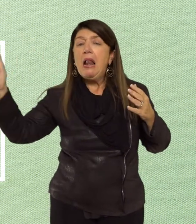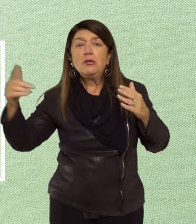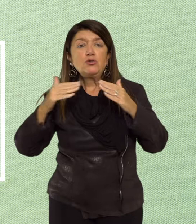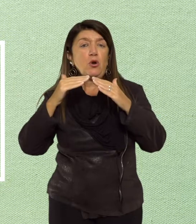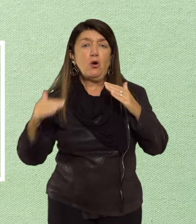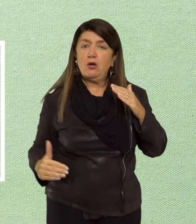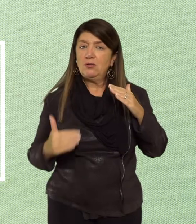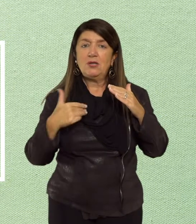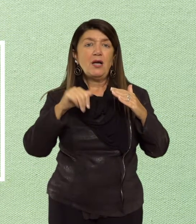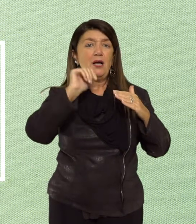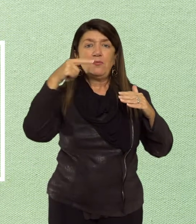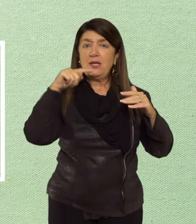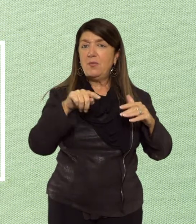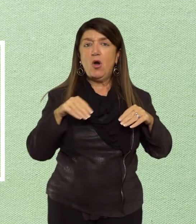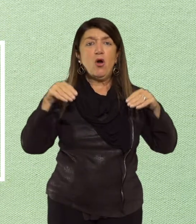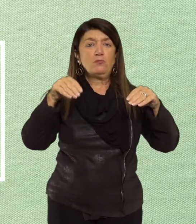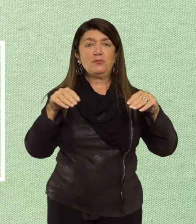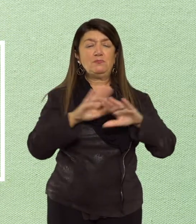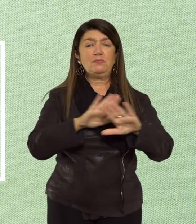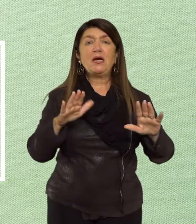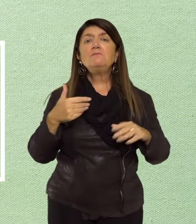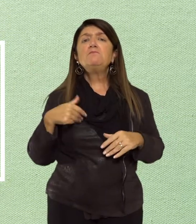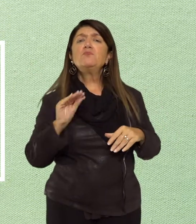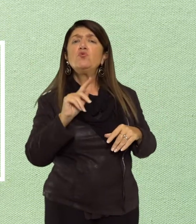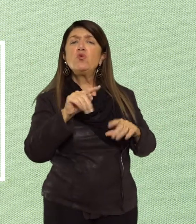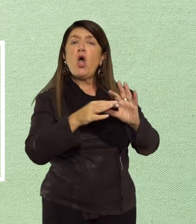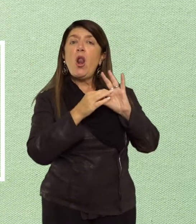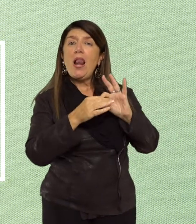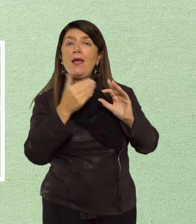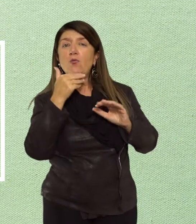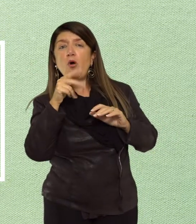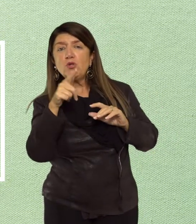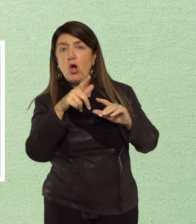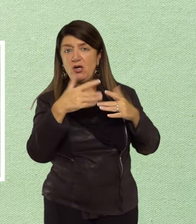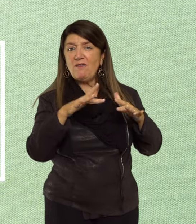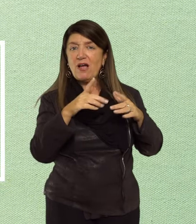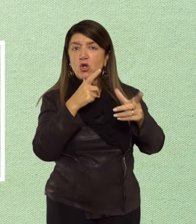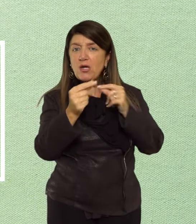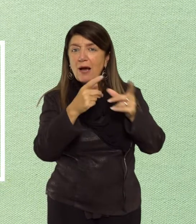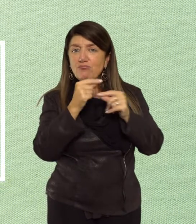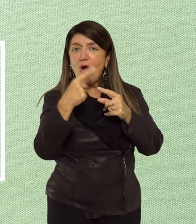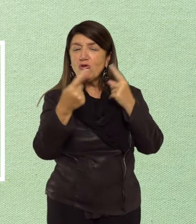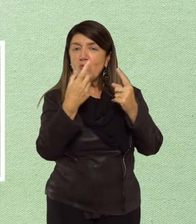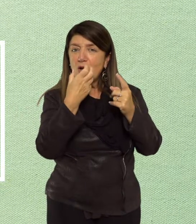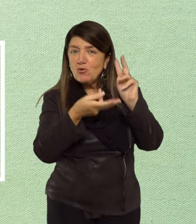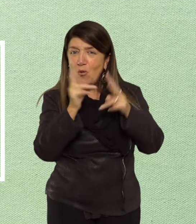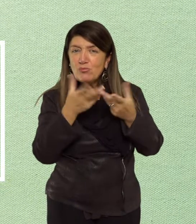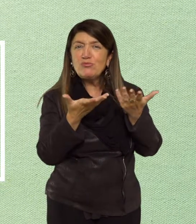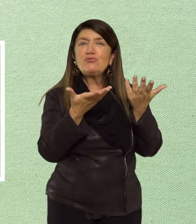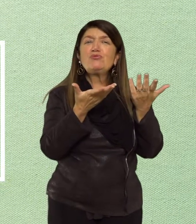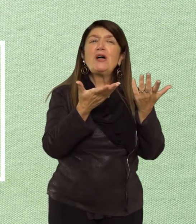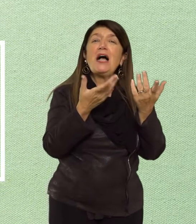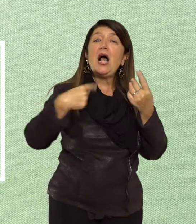dei tuoi colleghi, delle tue colleghe, hai legato con qualcuno in particolare con cui hai sviluppato un rapporto? Com'è stato, come sono stati nei